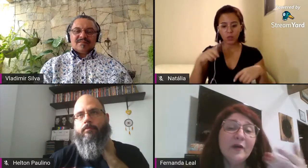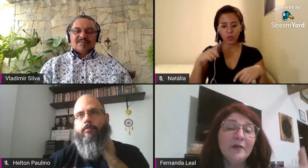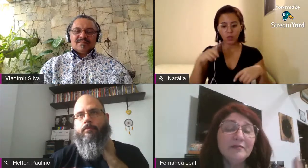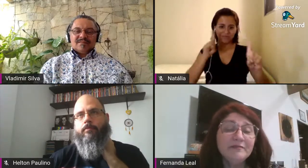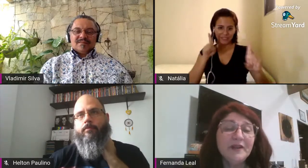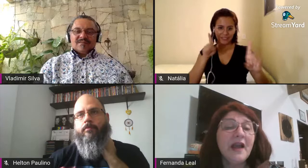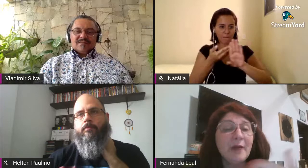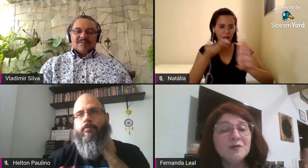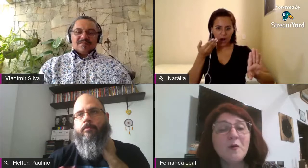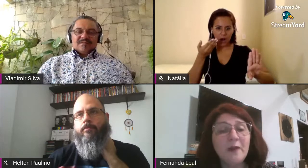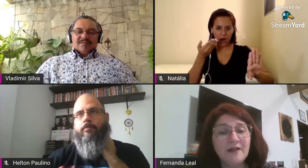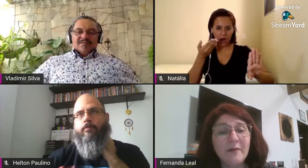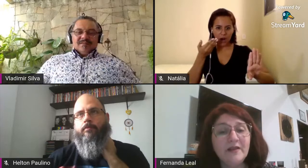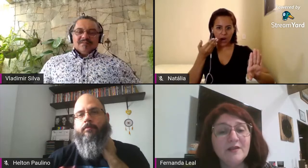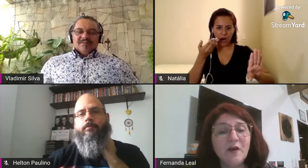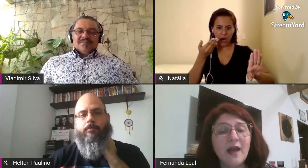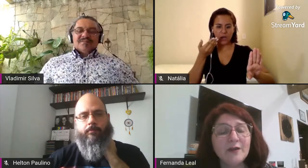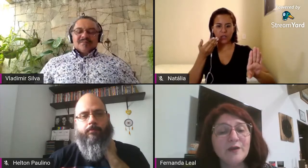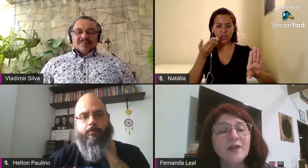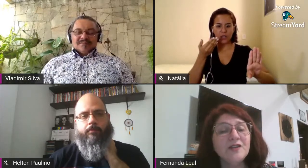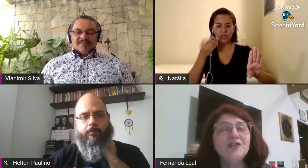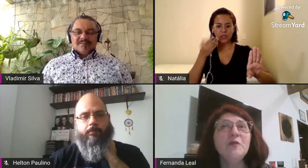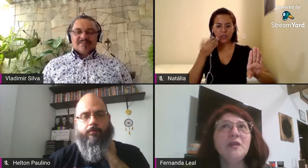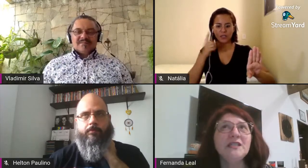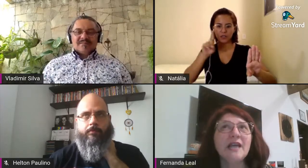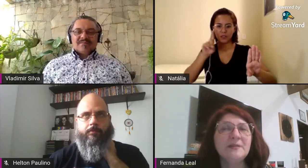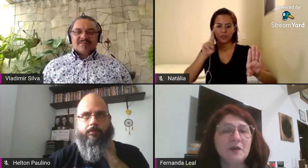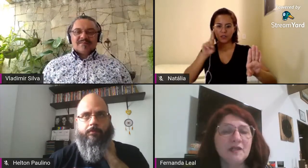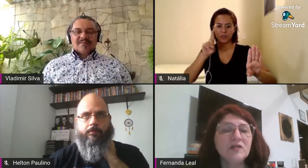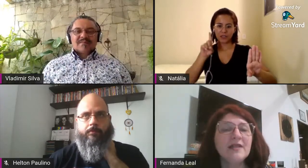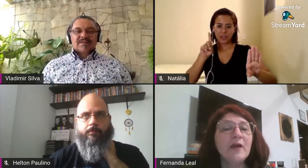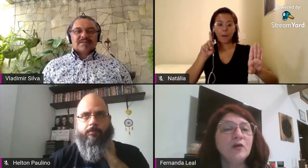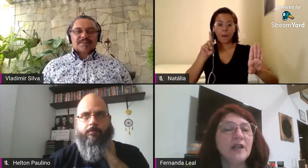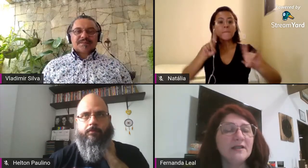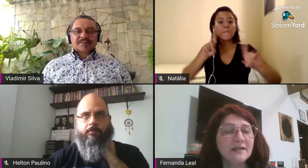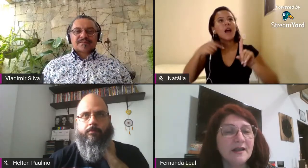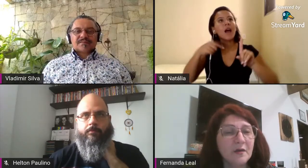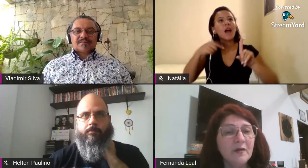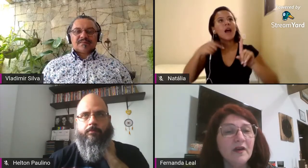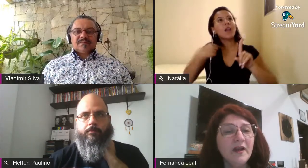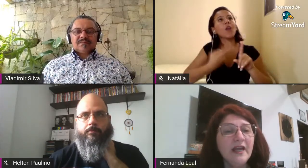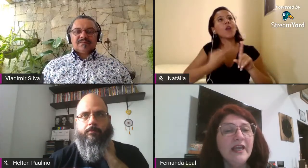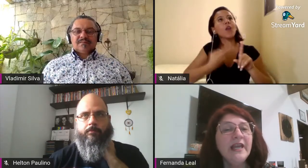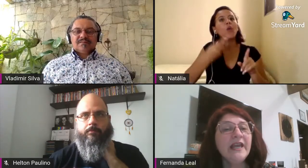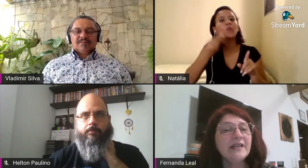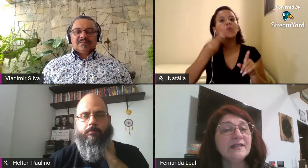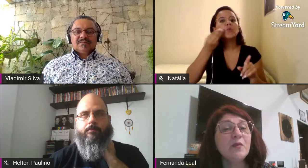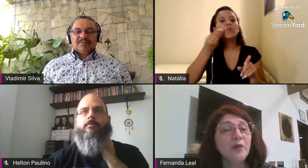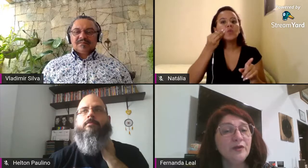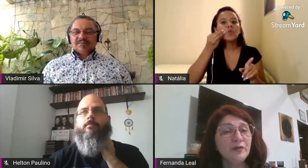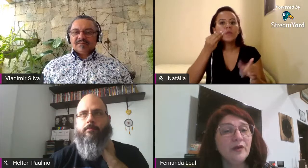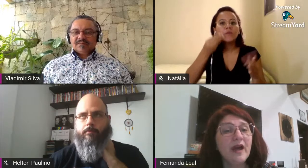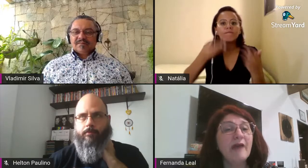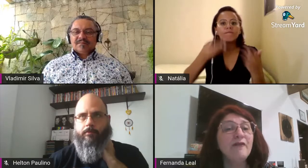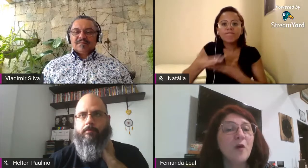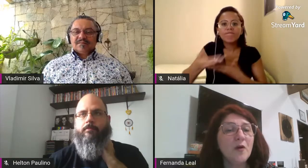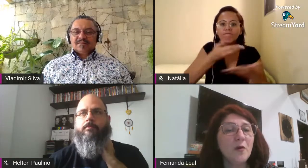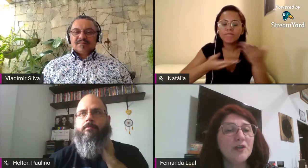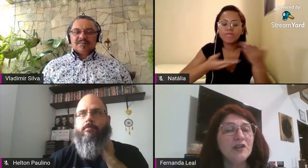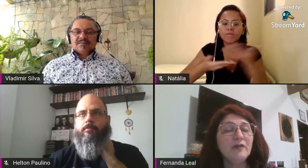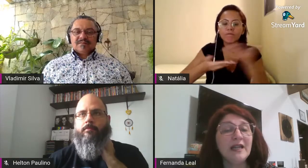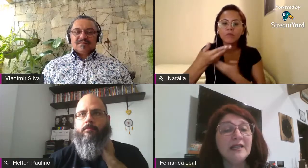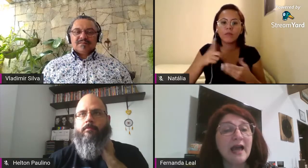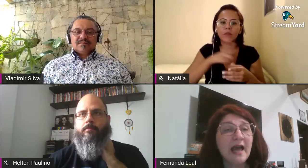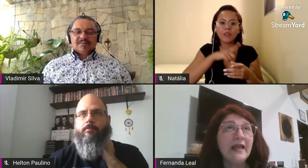de não ficarmos completamente isolados. Eu acho que a gente pensar esse processo na contradição enriquece muito a forma